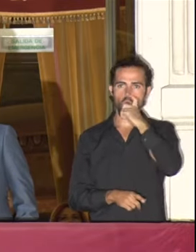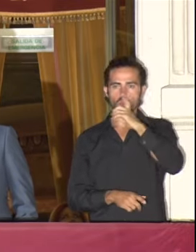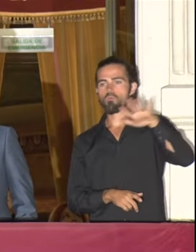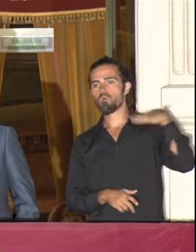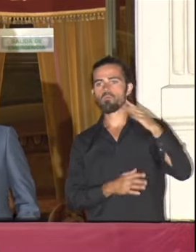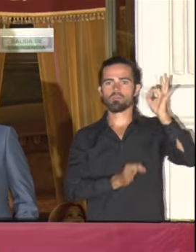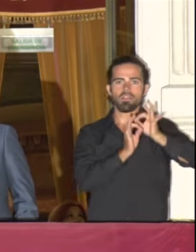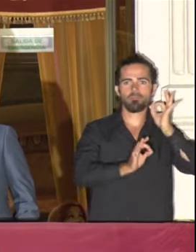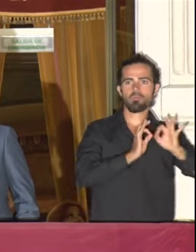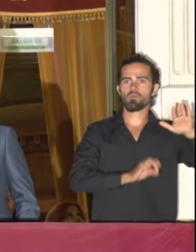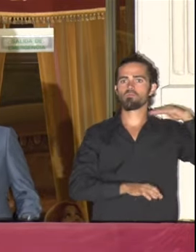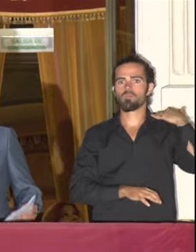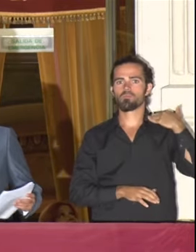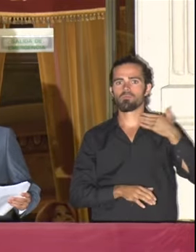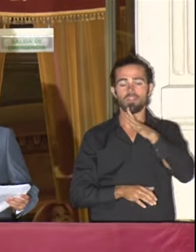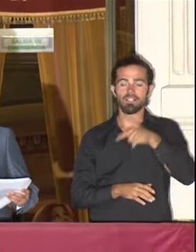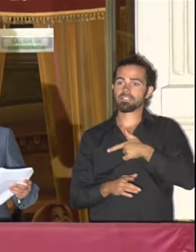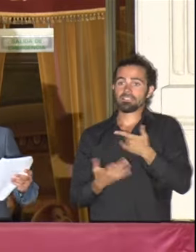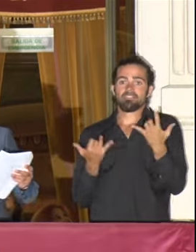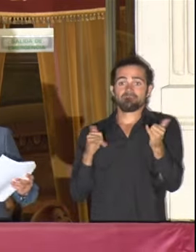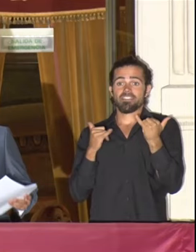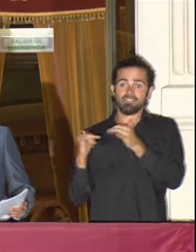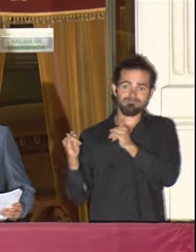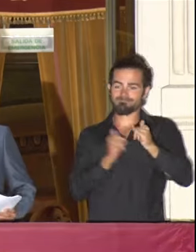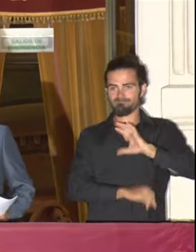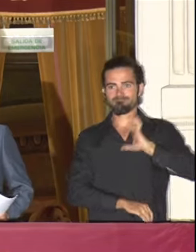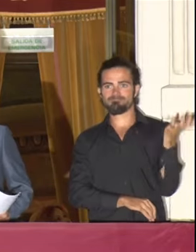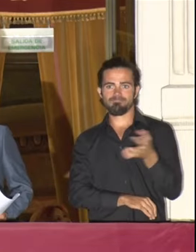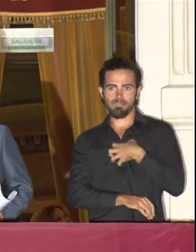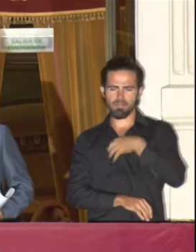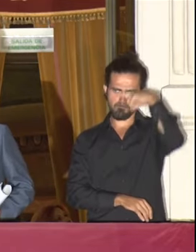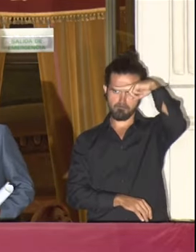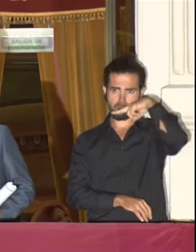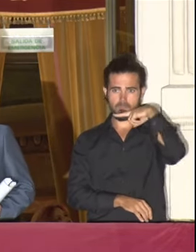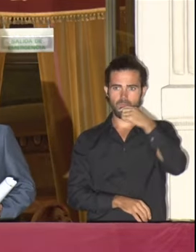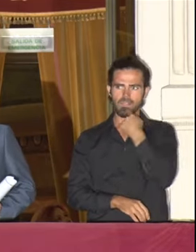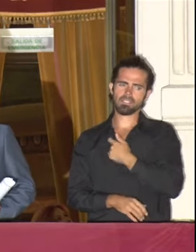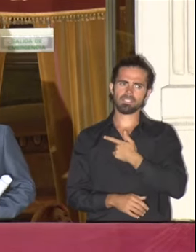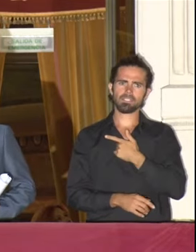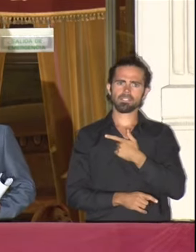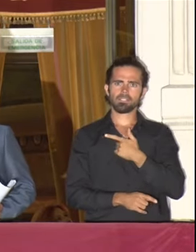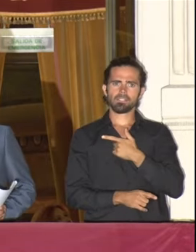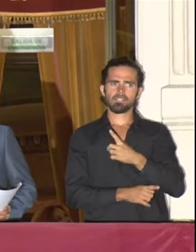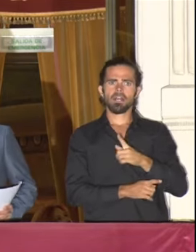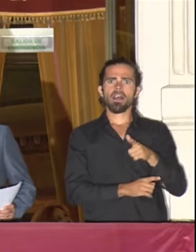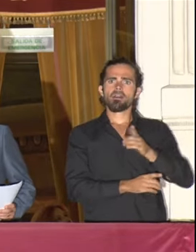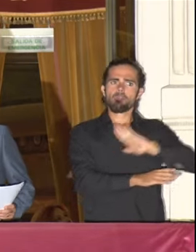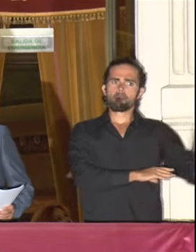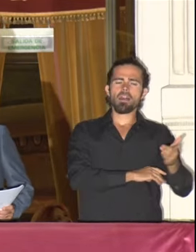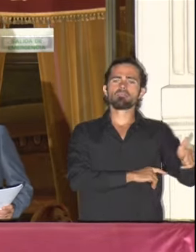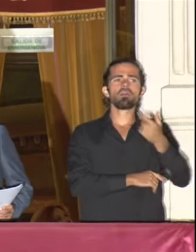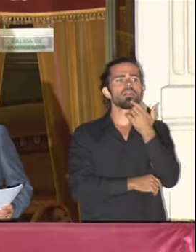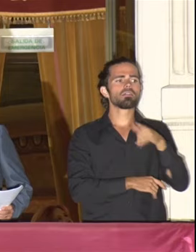en la feria y la verdad es que nos fundía en la feria. Y mi padre, para darme el ejercimiento, me quitó de estudiar y me